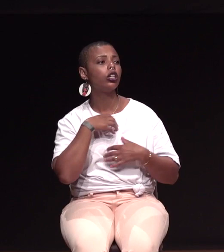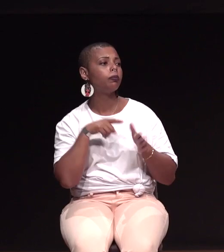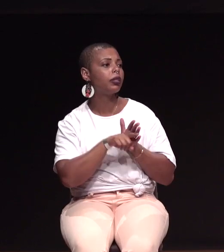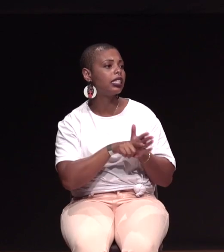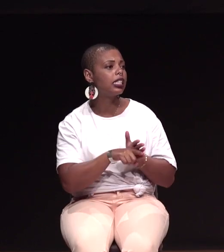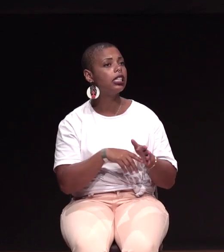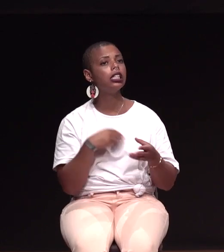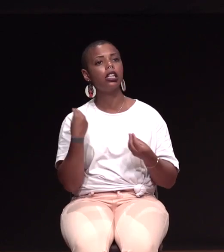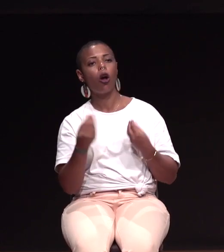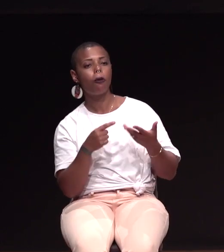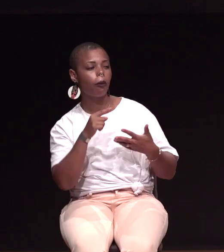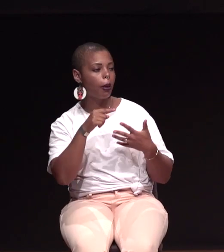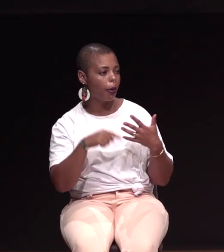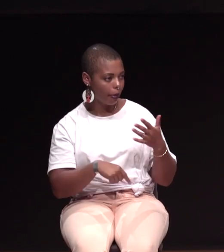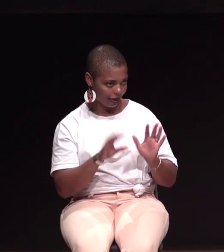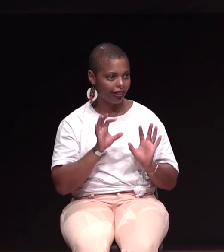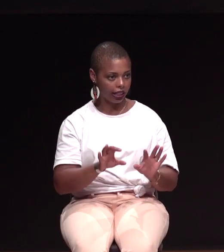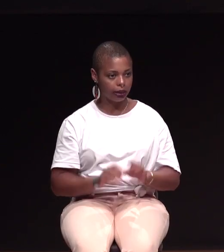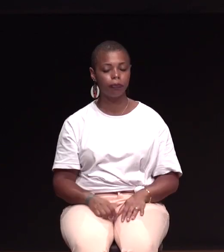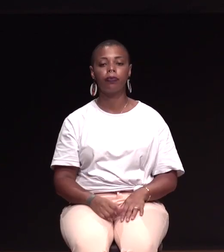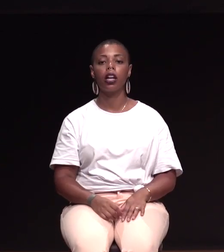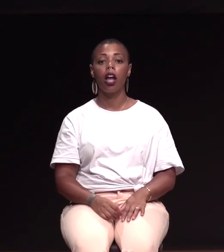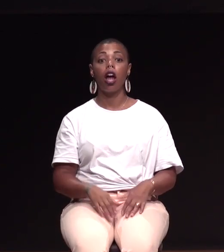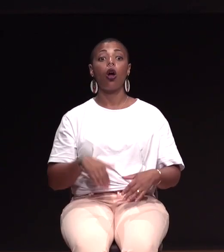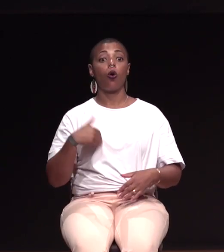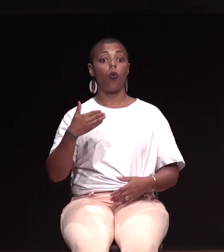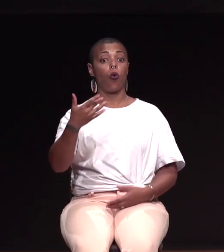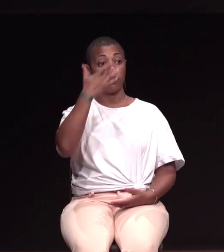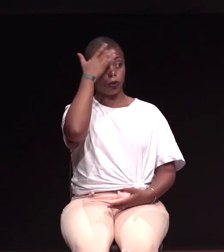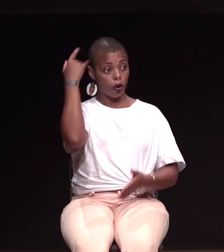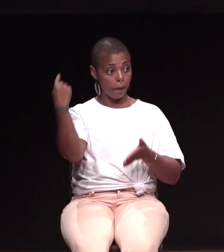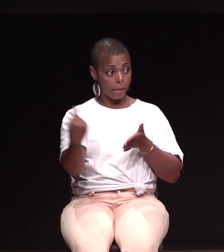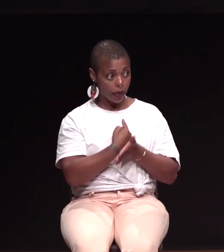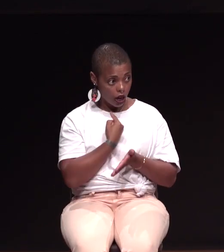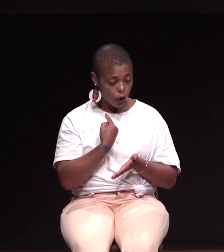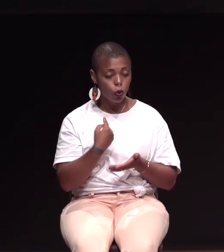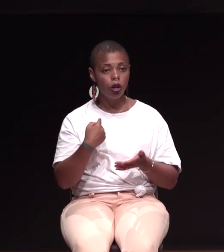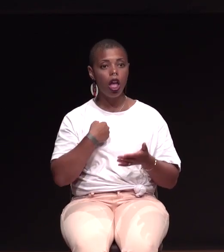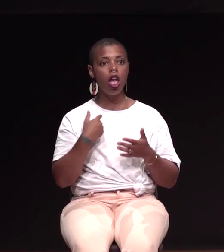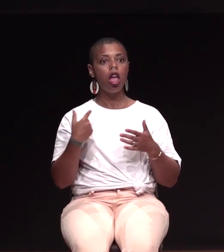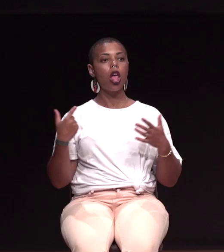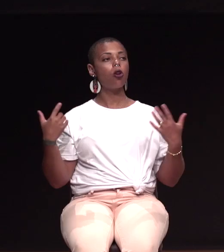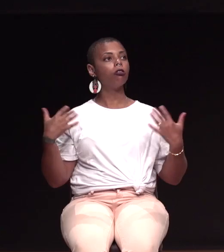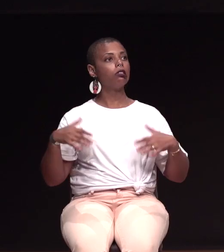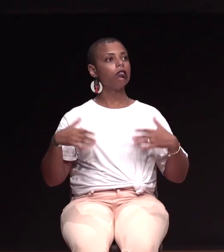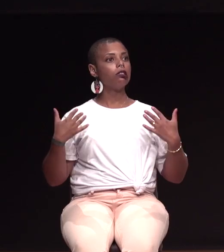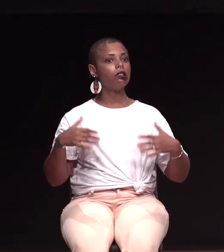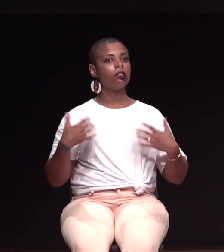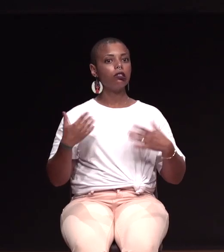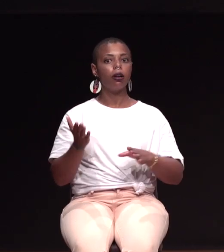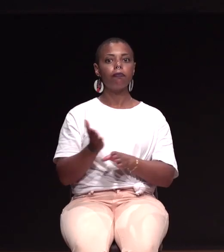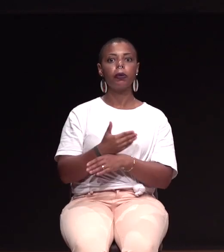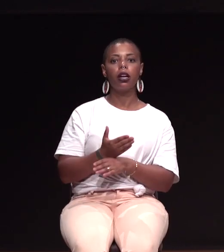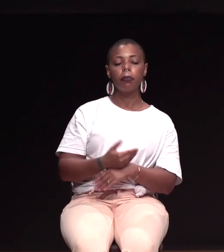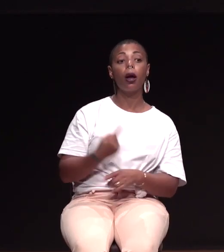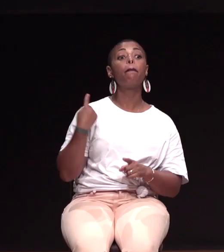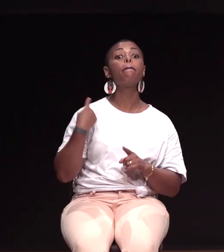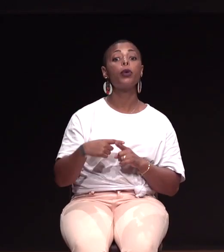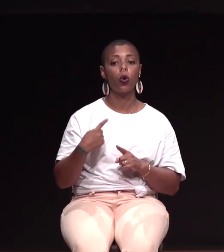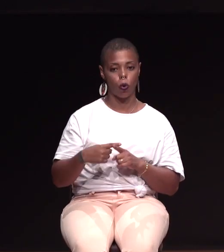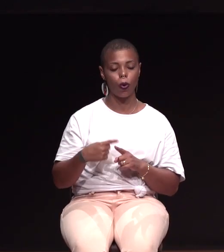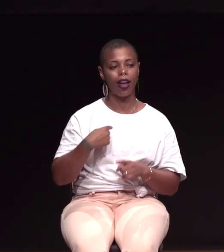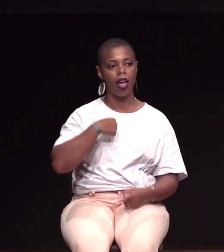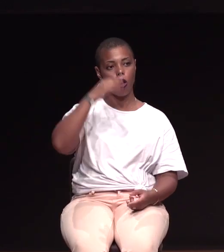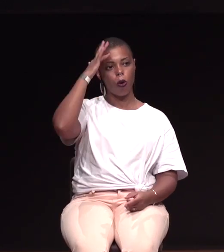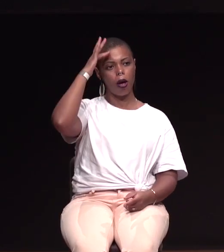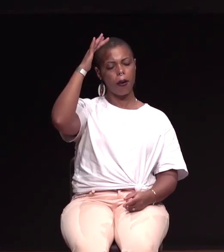sua pesquisa? E tal. E quando as pessoas perguntavam para mim, eu ficava perdida, porque eu